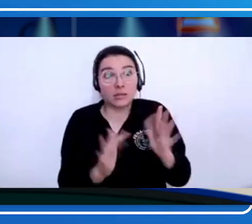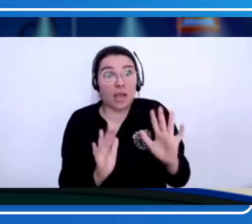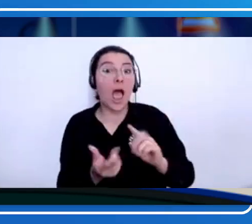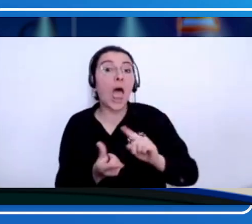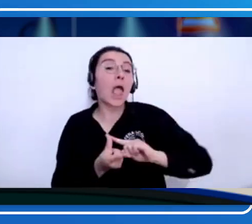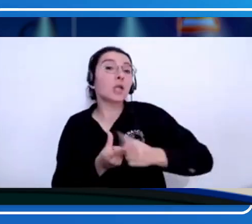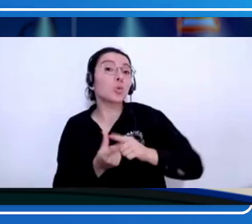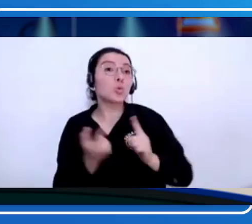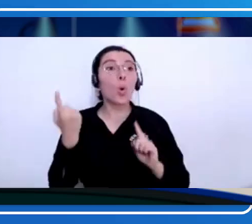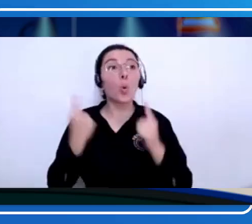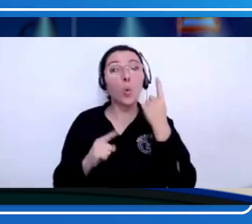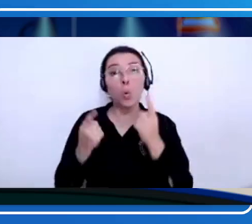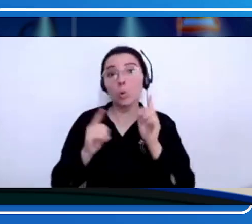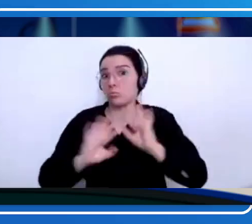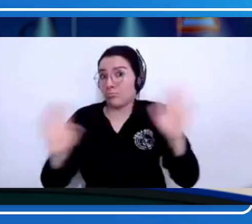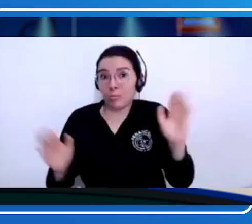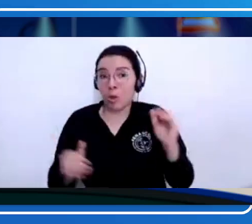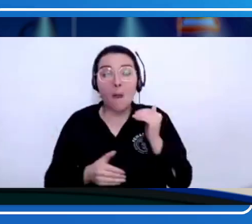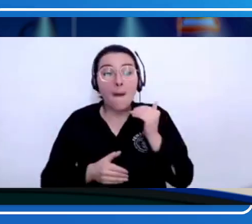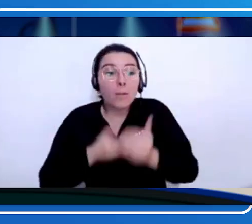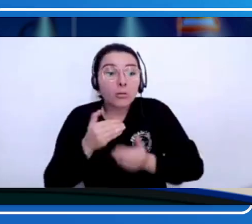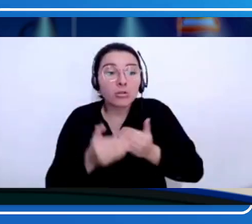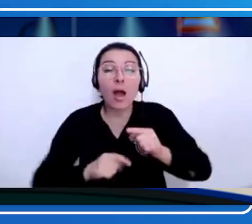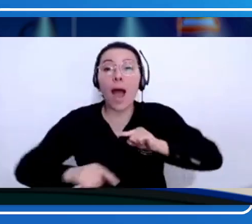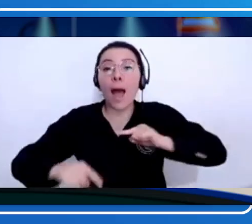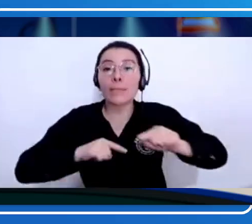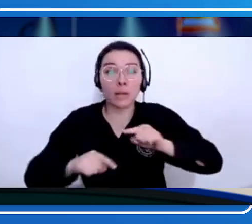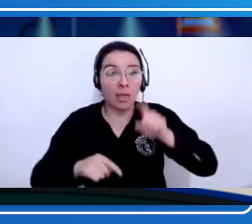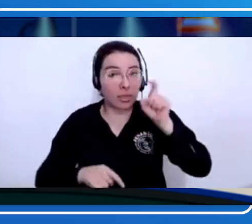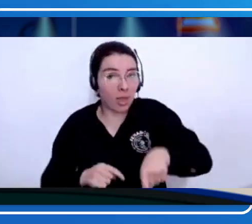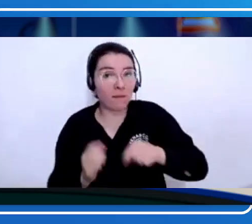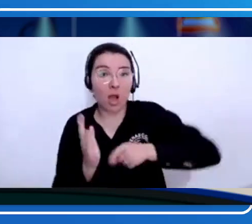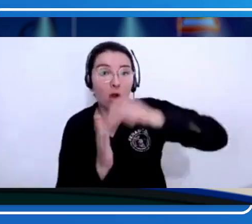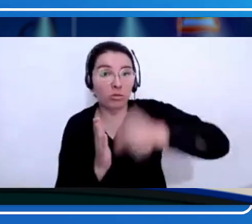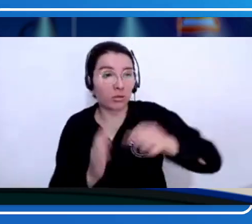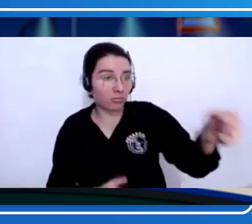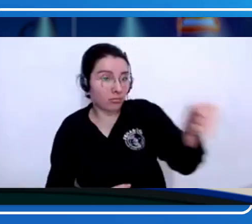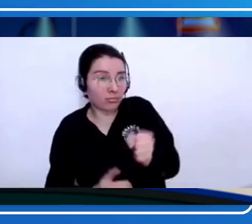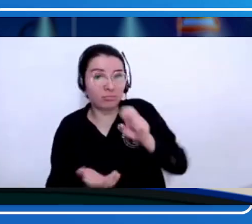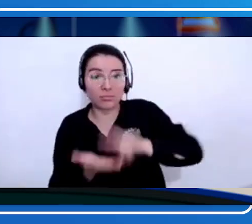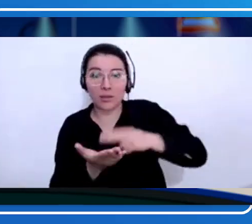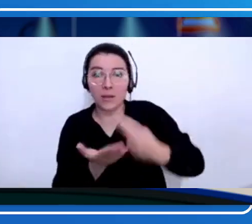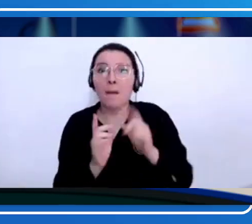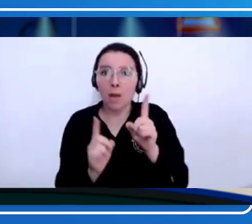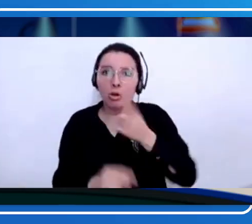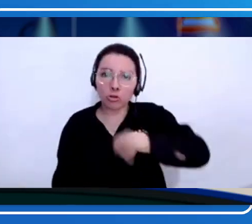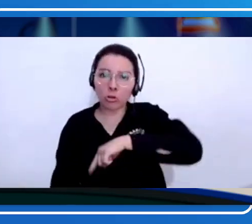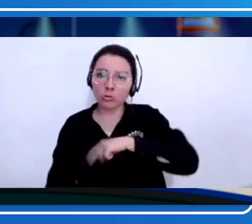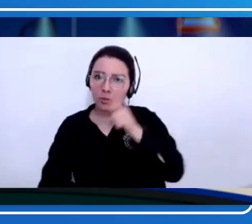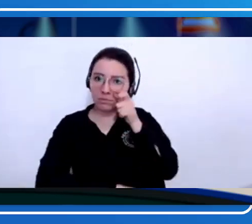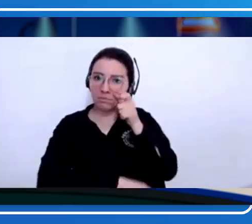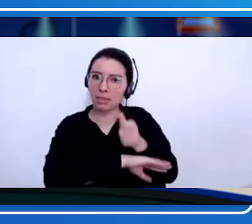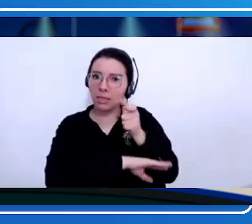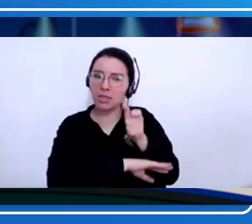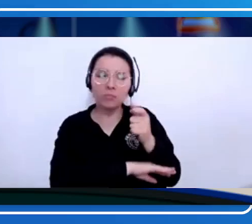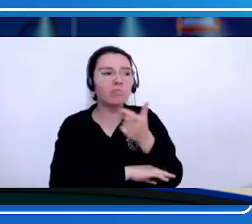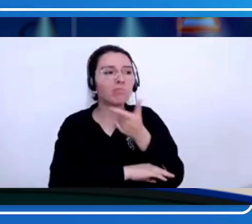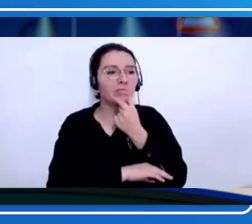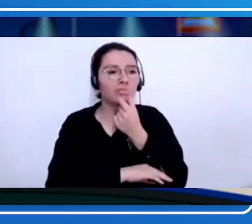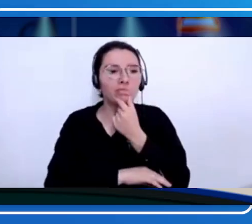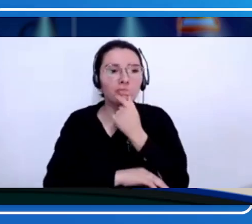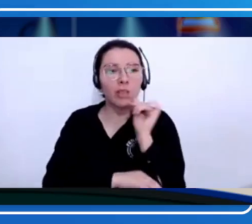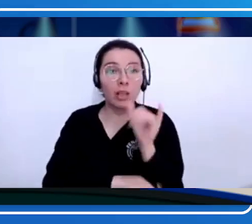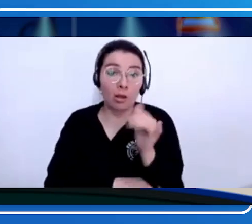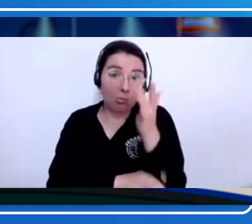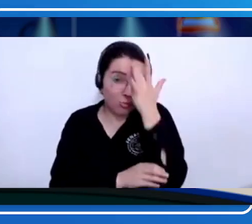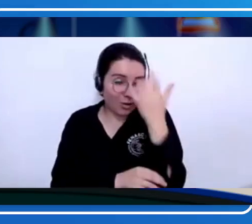administrativo propio de una contratación, pero en eso vamos a estar muy pendientes, porque, insisto,